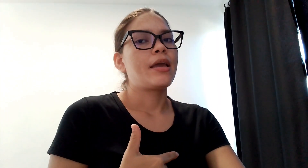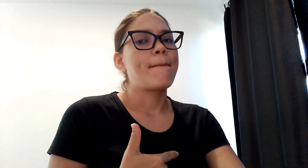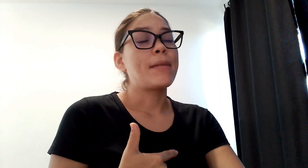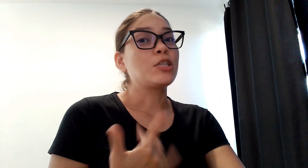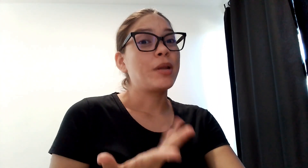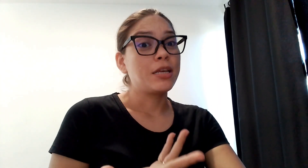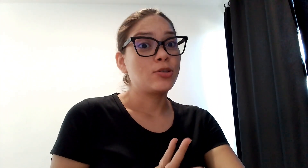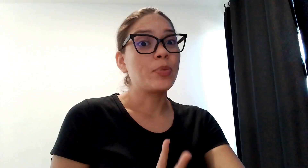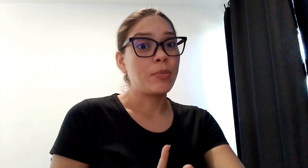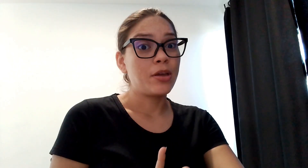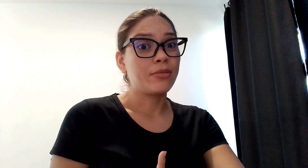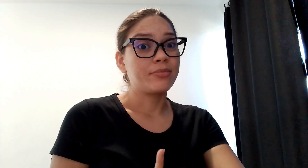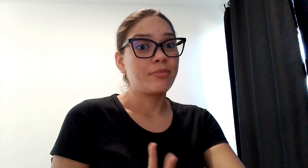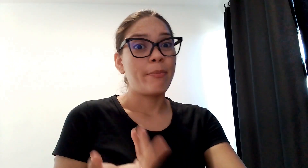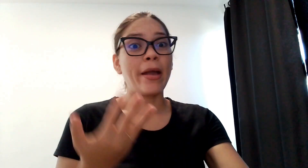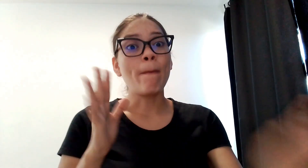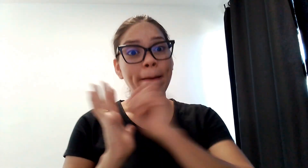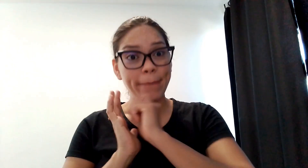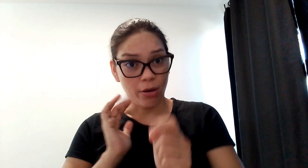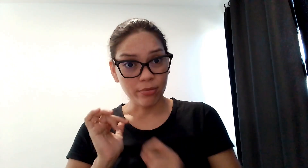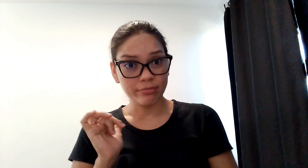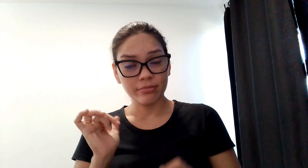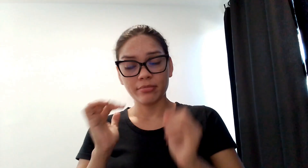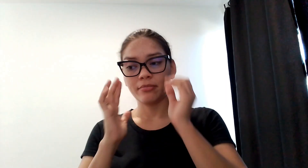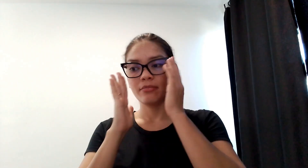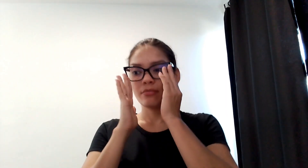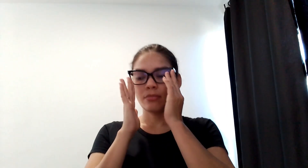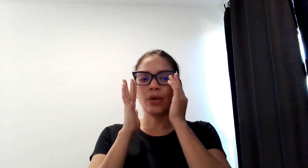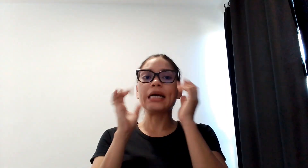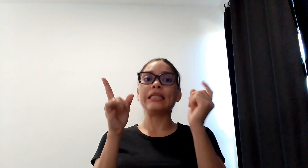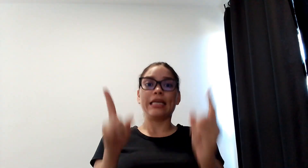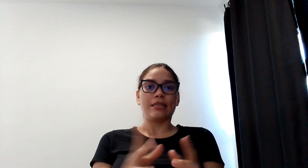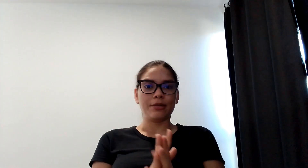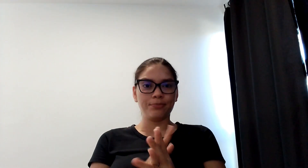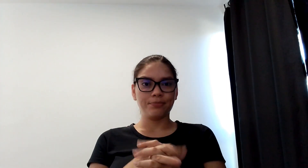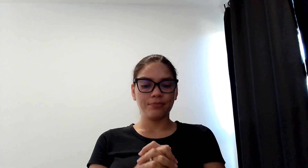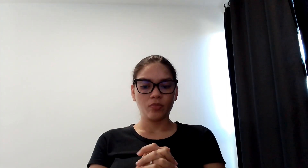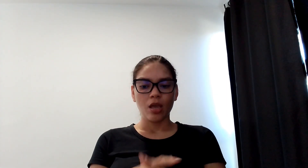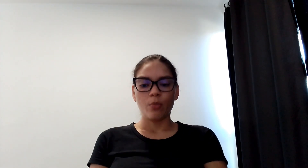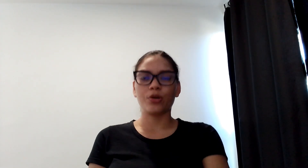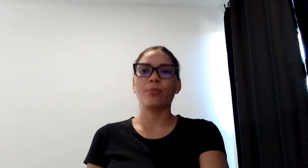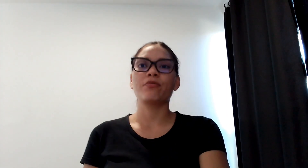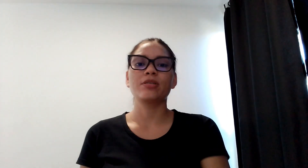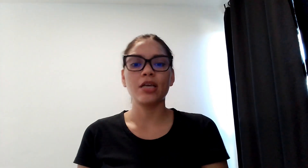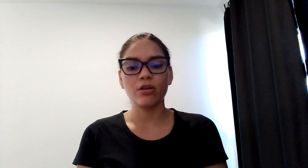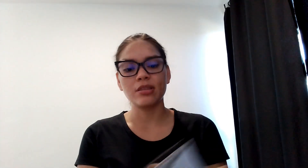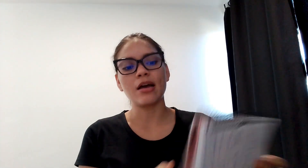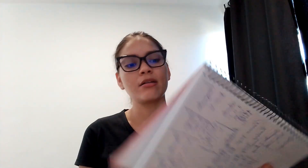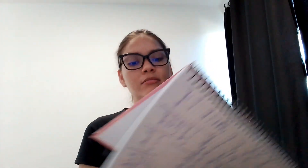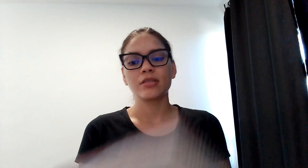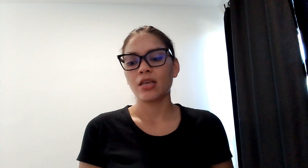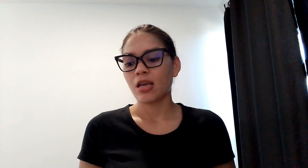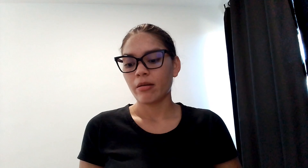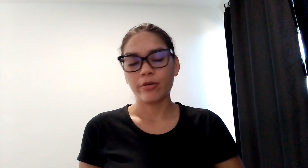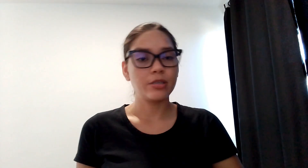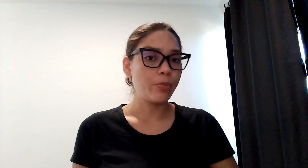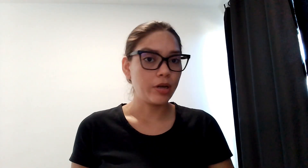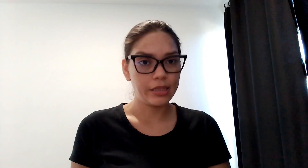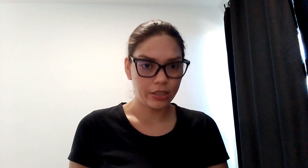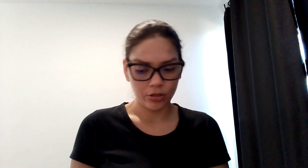Mas para isso, primeiro, pega um papel, uma caneta, porque para você anotar, uma coisa